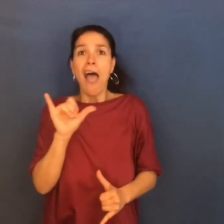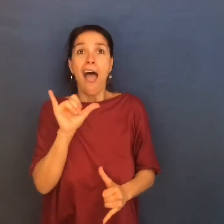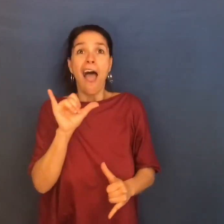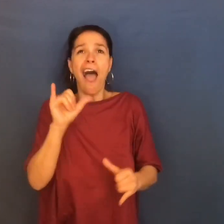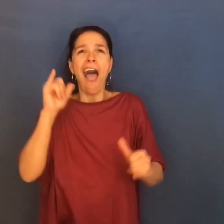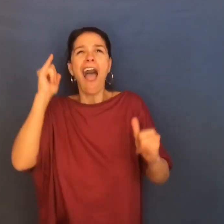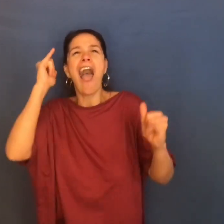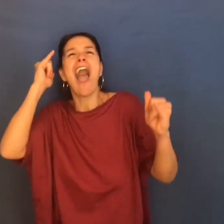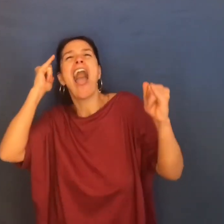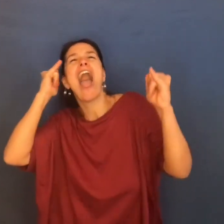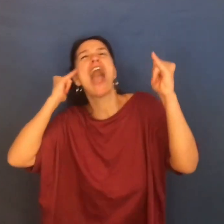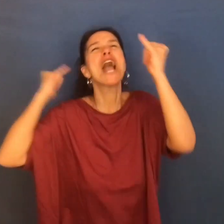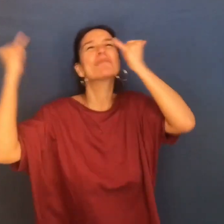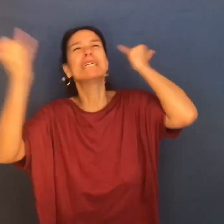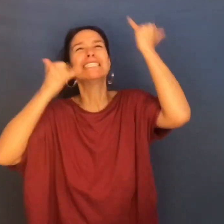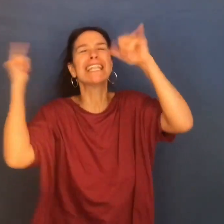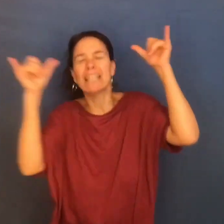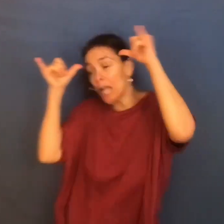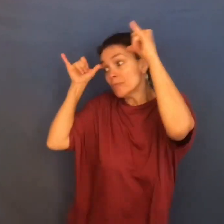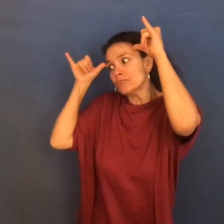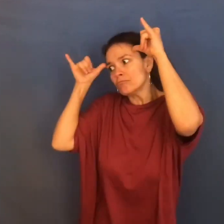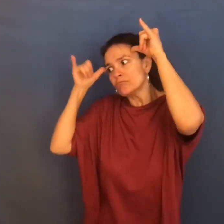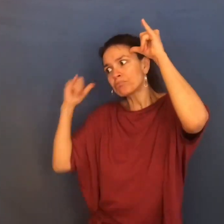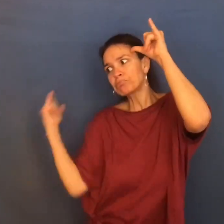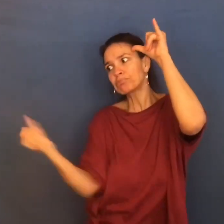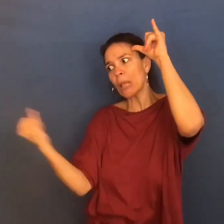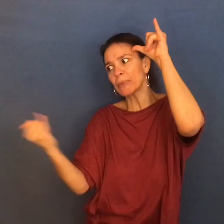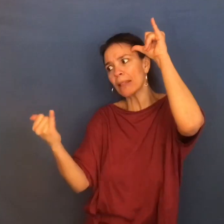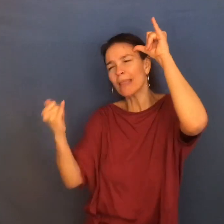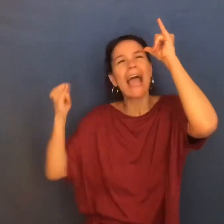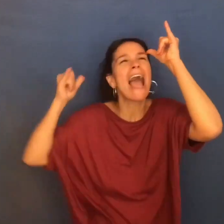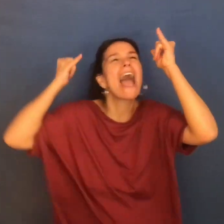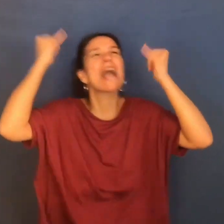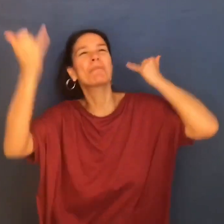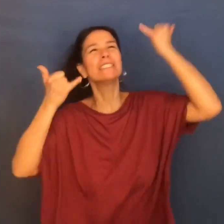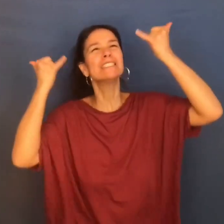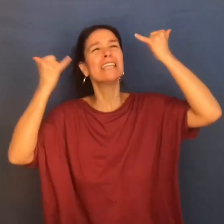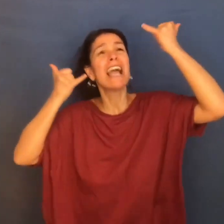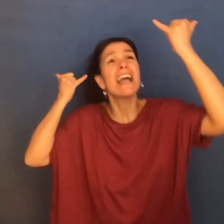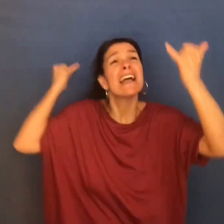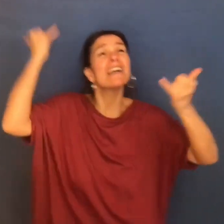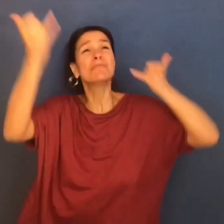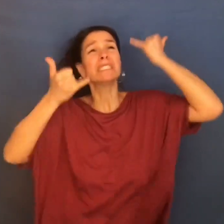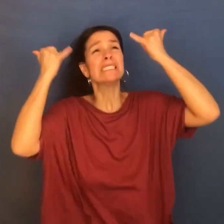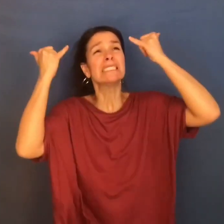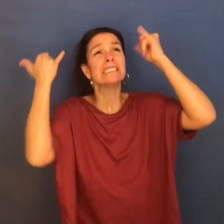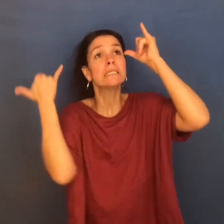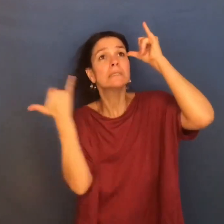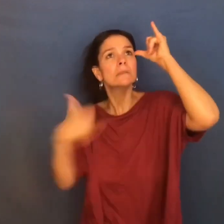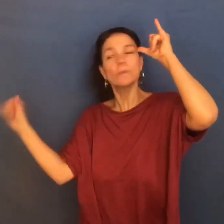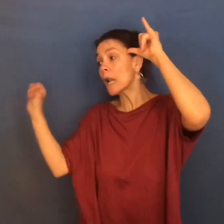une nouvelle idée de jeu. Imagine qu'on... Ah non, tu ne recommences pas.